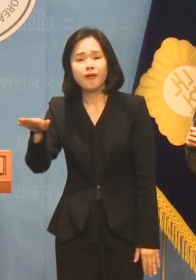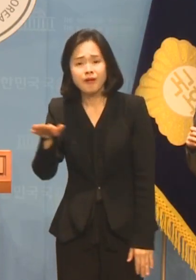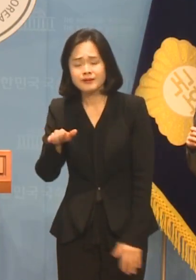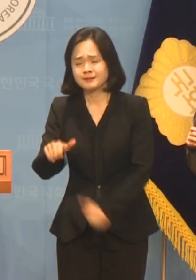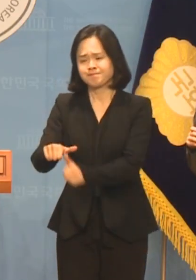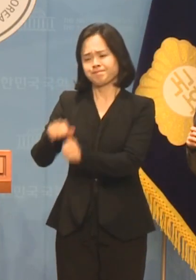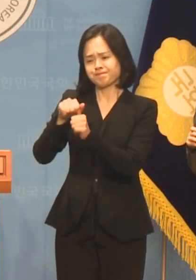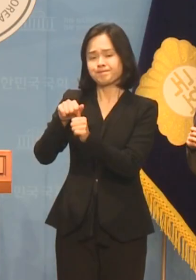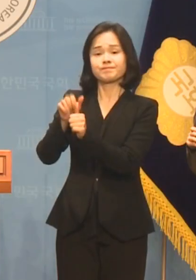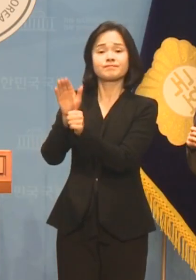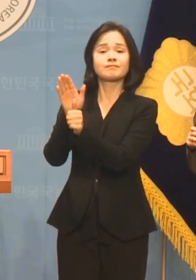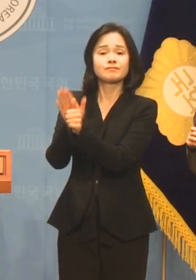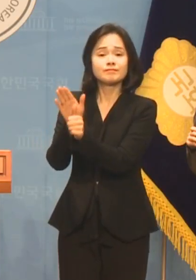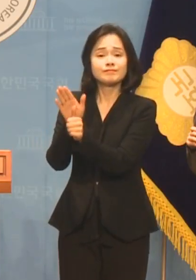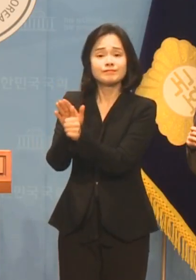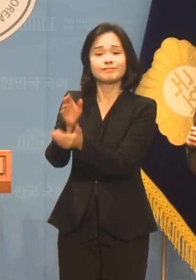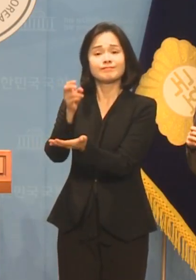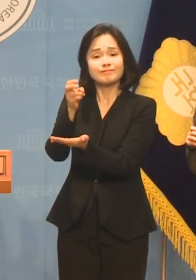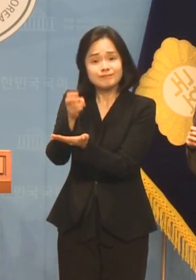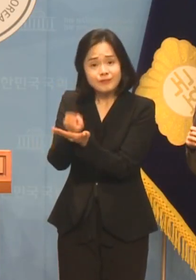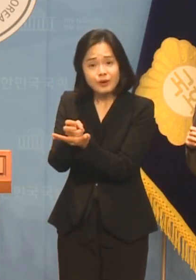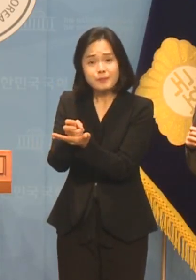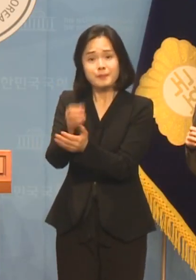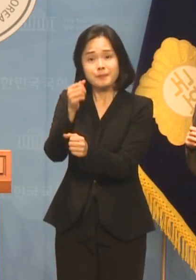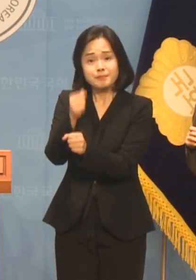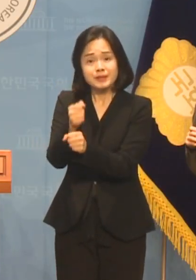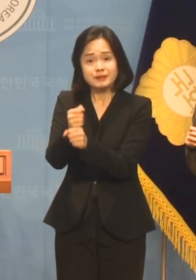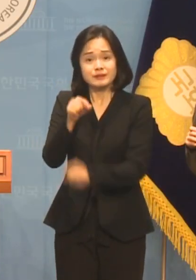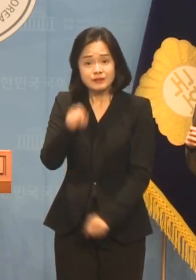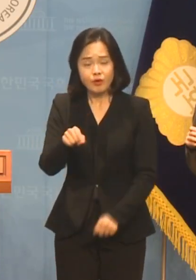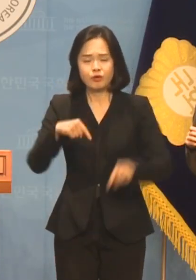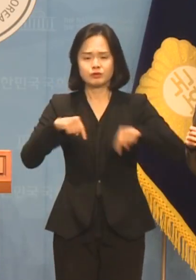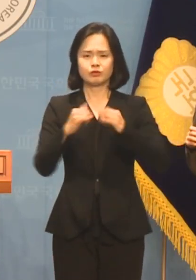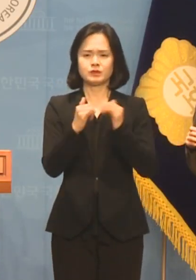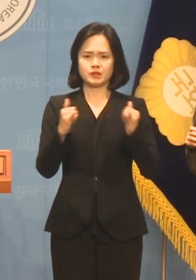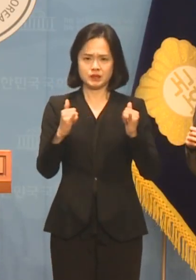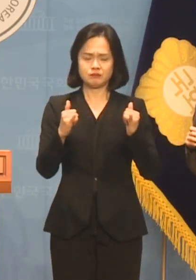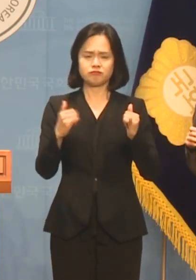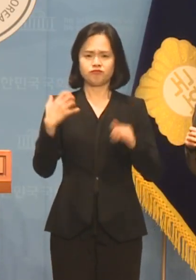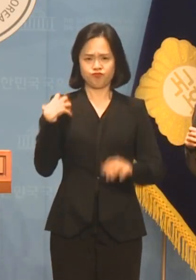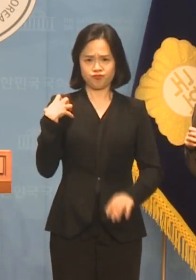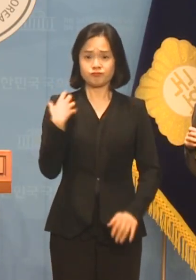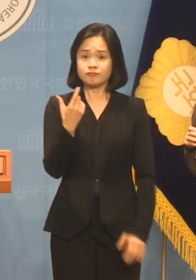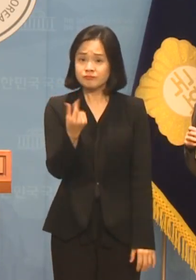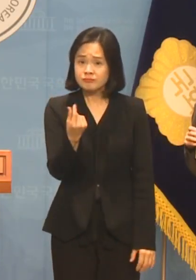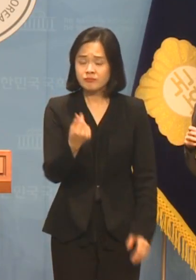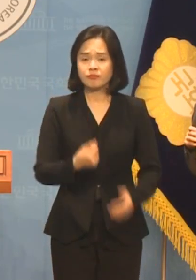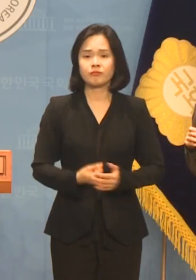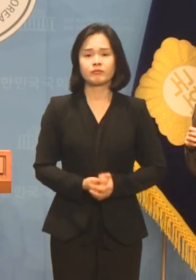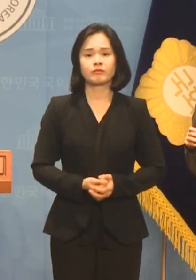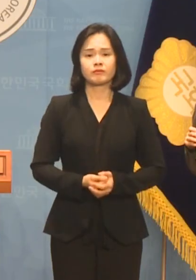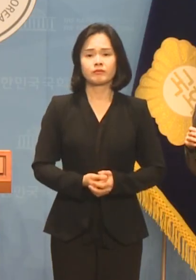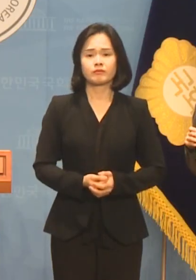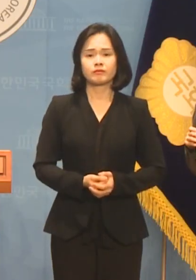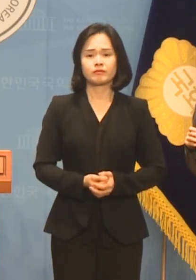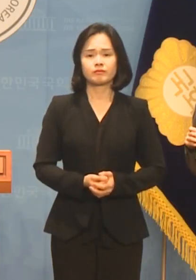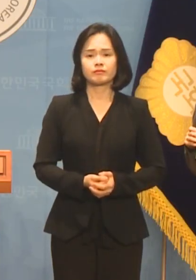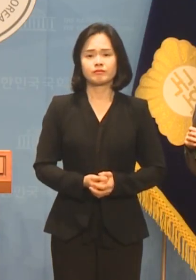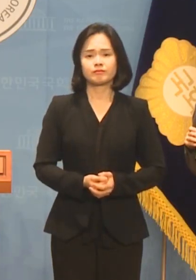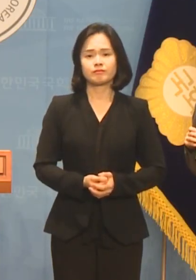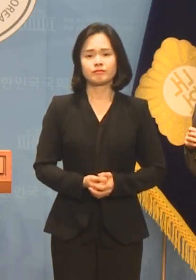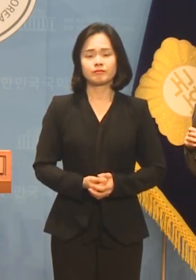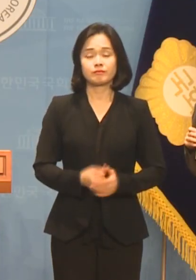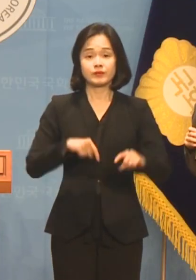구해내는 일들을 하는 일이 정치인의 활동이 아닐까요? 저는 이런 내용을 정치인들이 하는 따뜻한